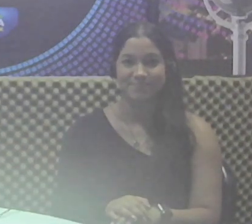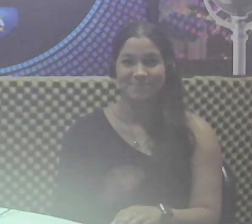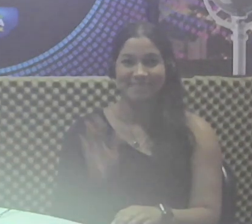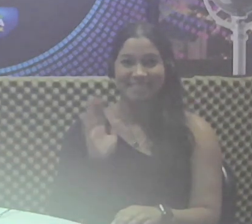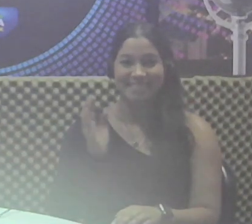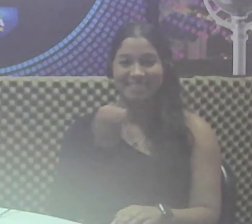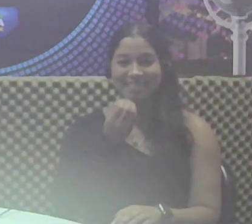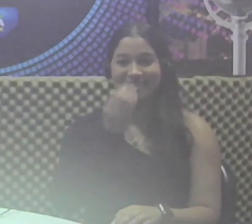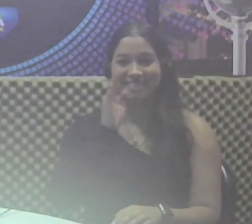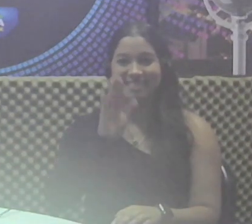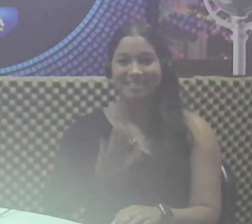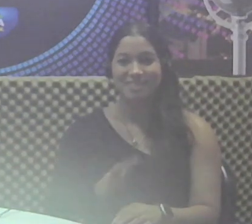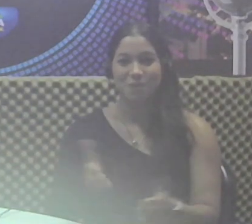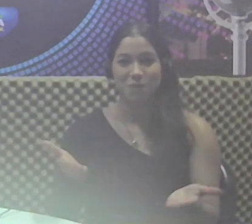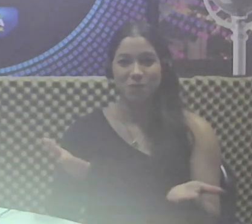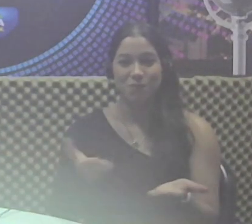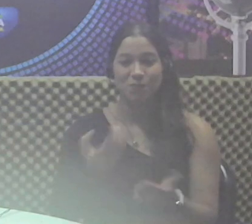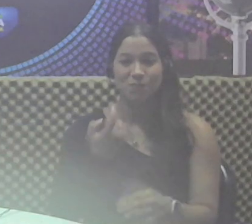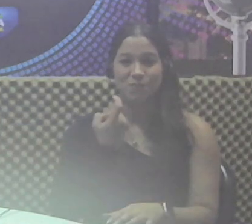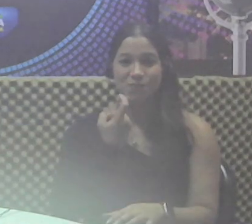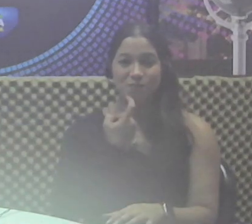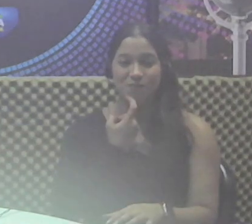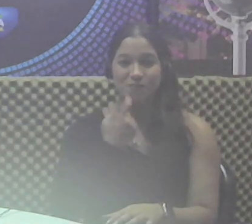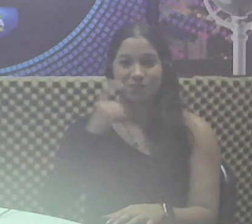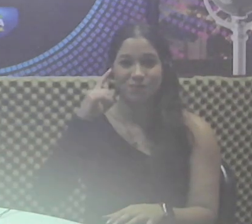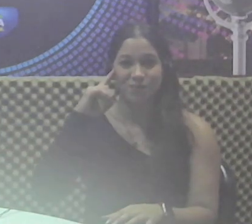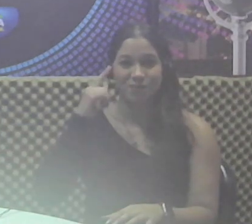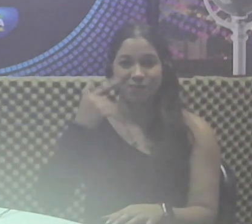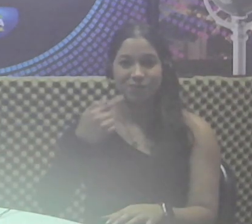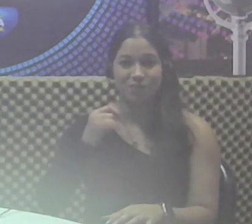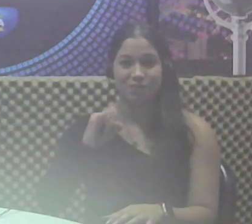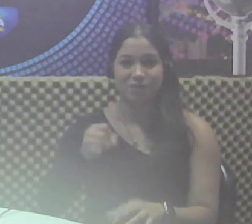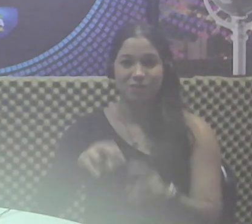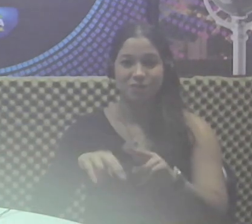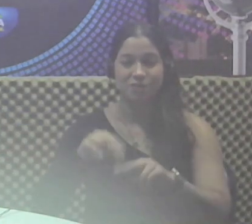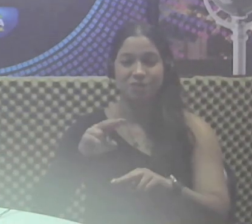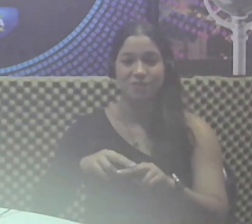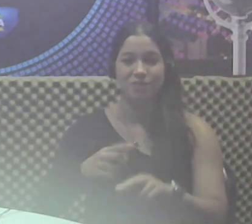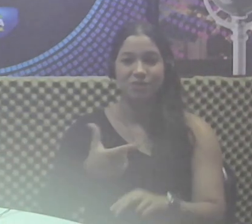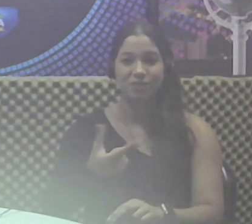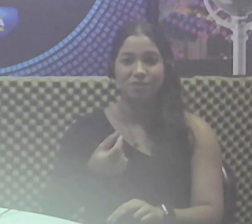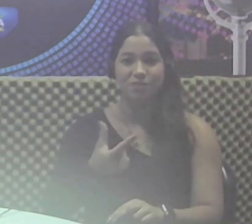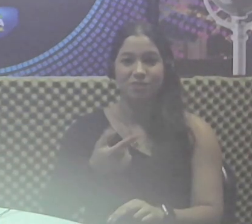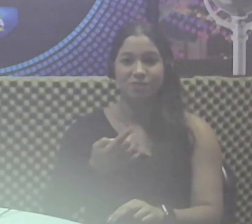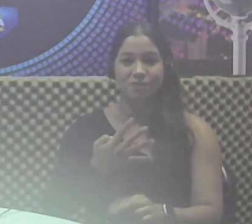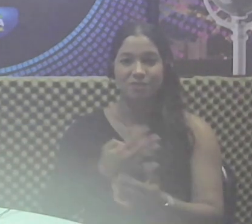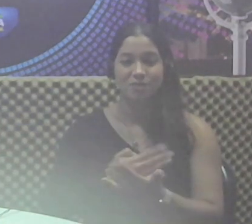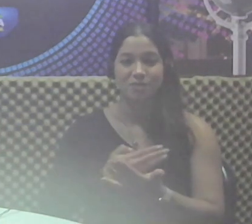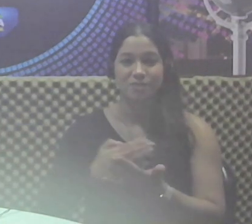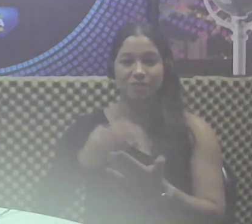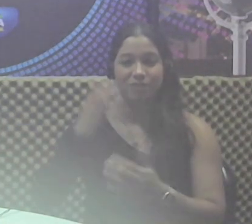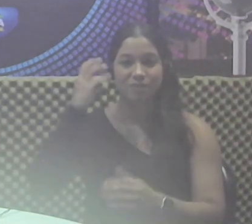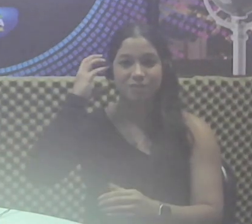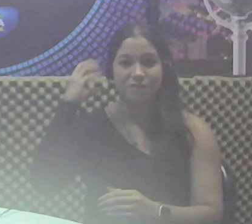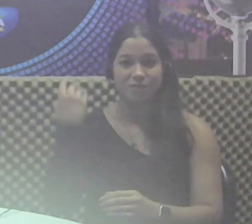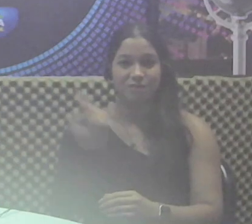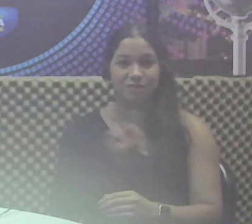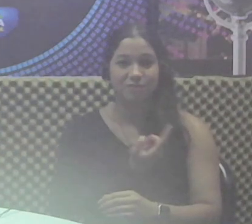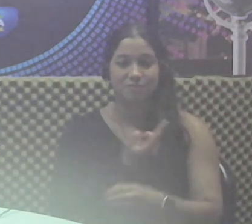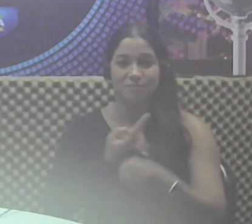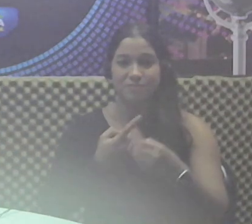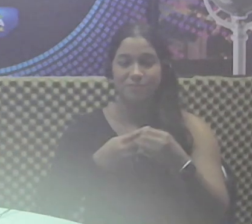Olá, boa tarde. Hoje é sexta-feira, dia 7 de junho de 2024. Está no ar a Rádio Nossa